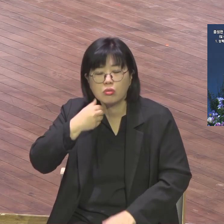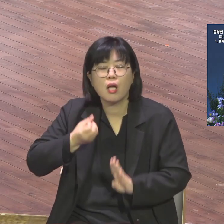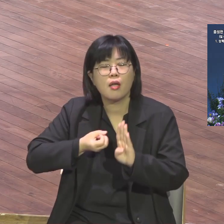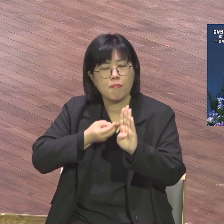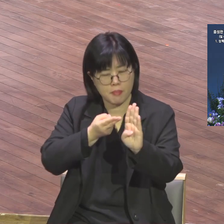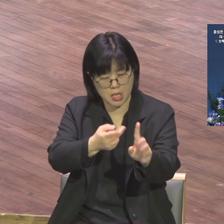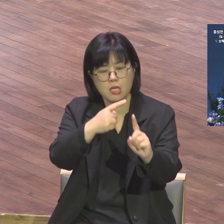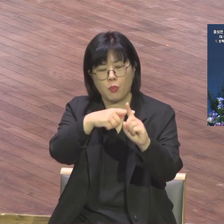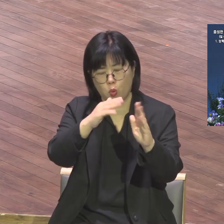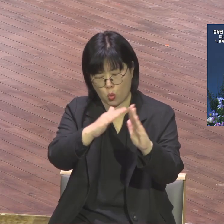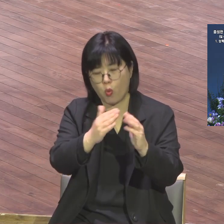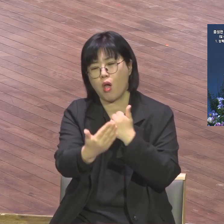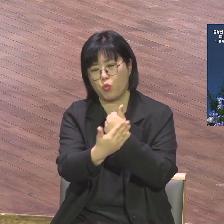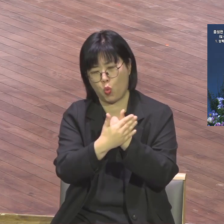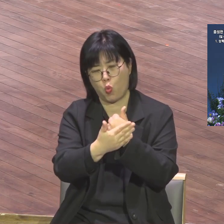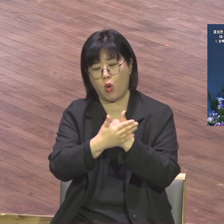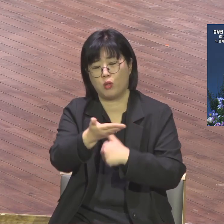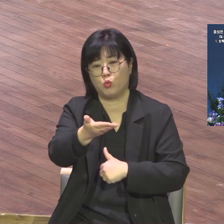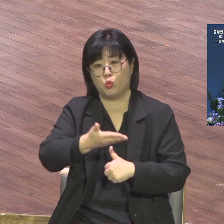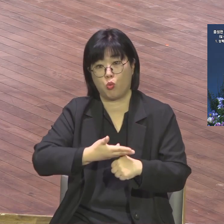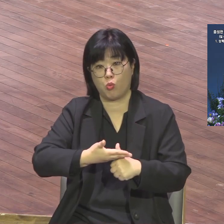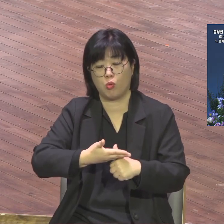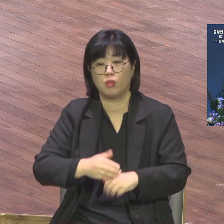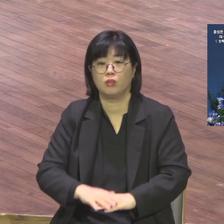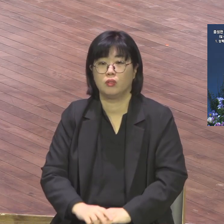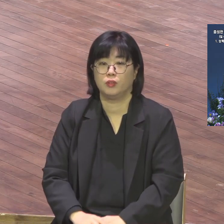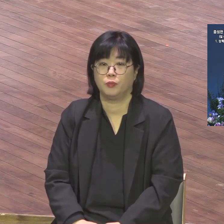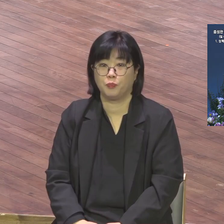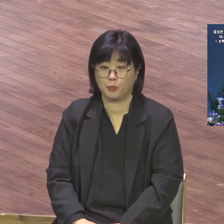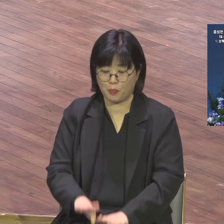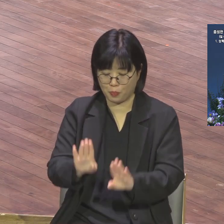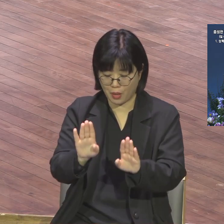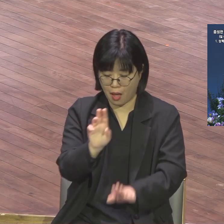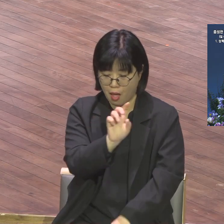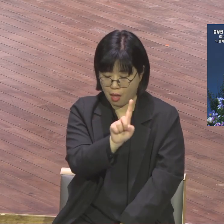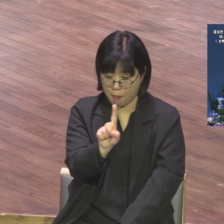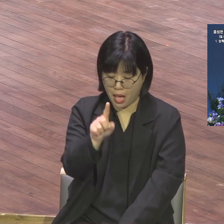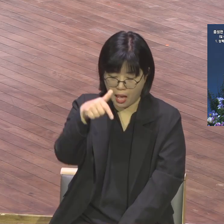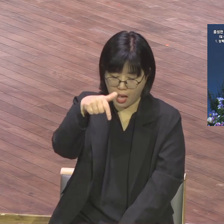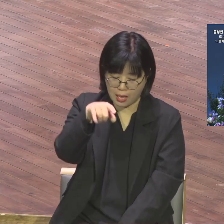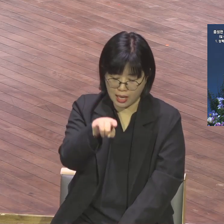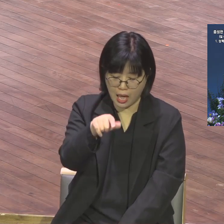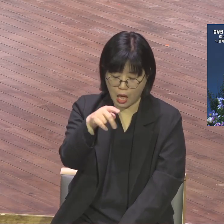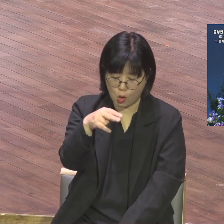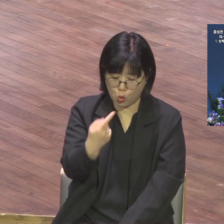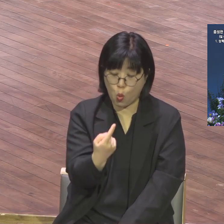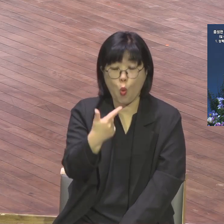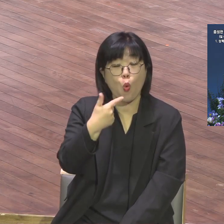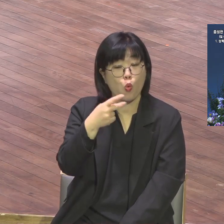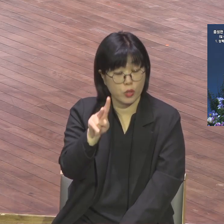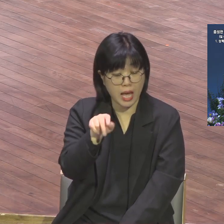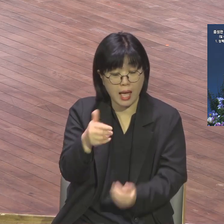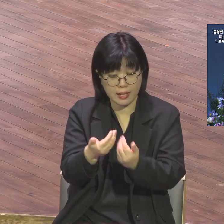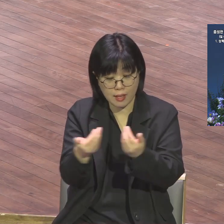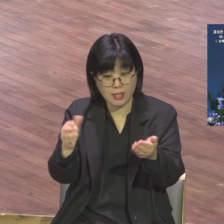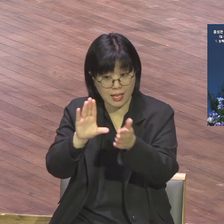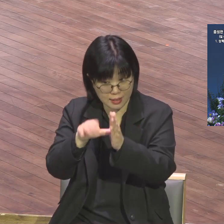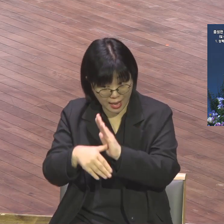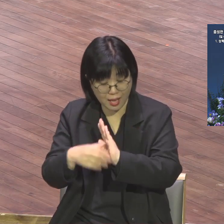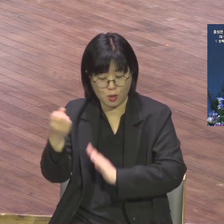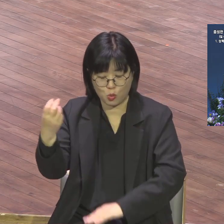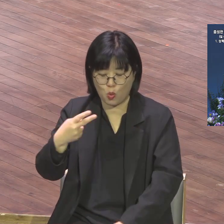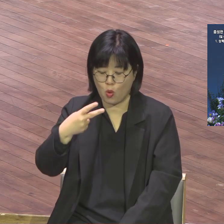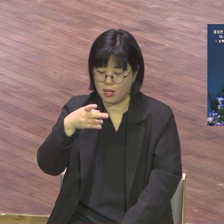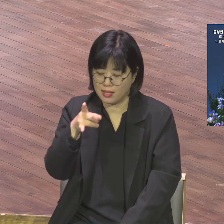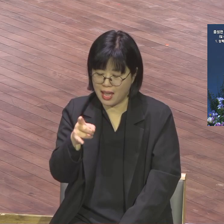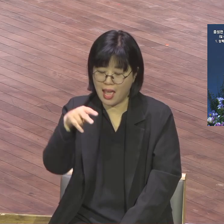빌립보 교회가 있던 마게도냐를 떠날 때에도 그랬고 바울이 데살로니가에서 사역할 때도 그랬고 지금